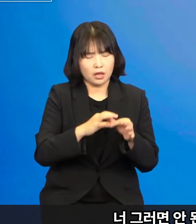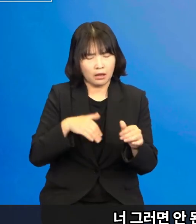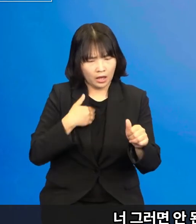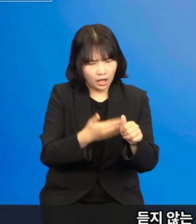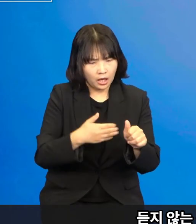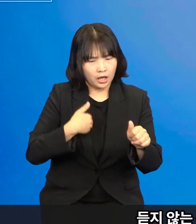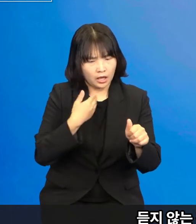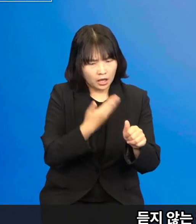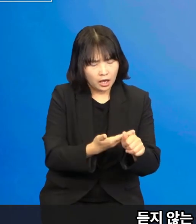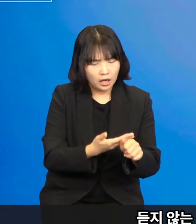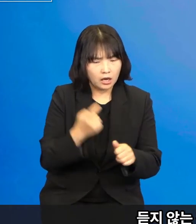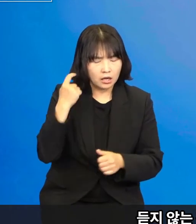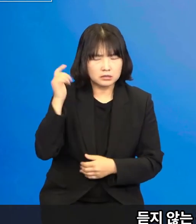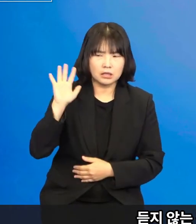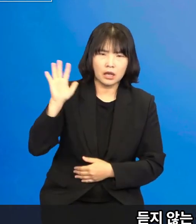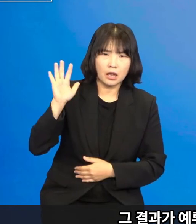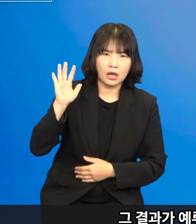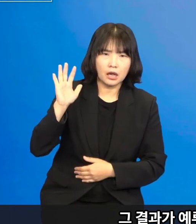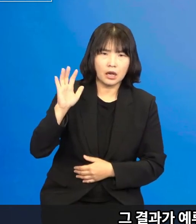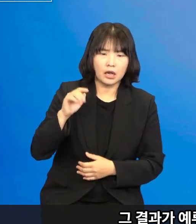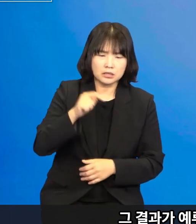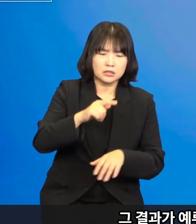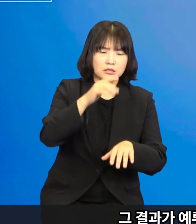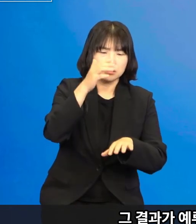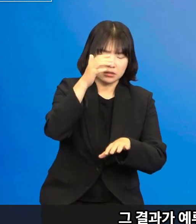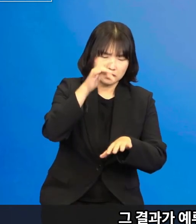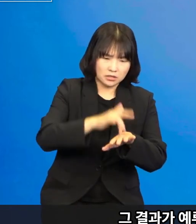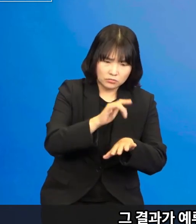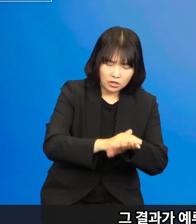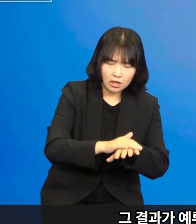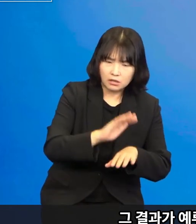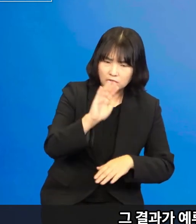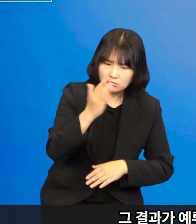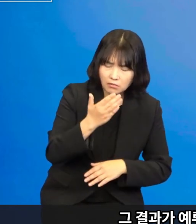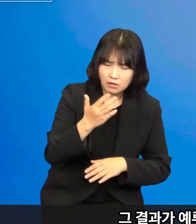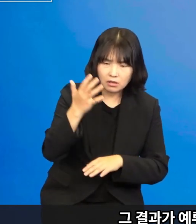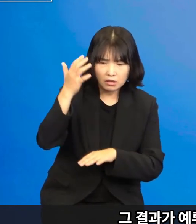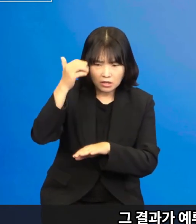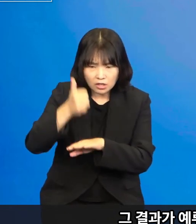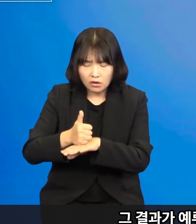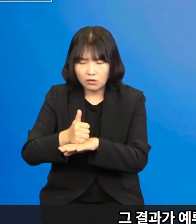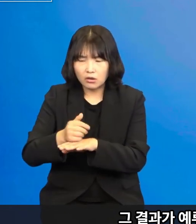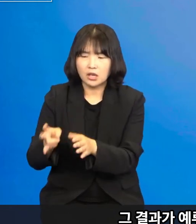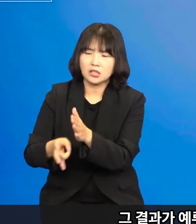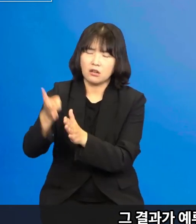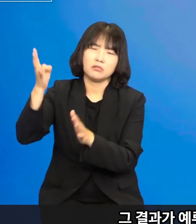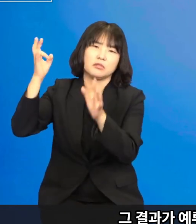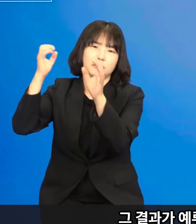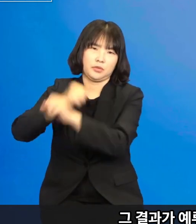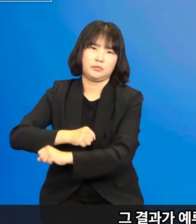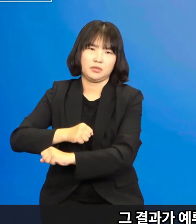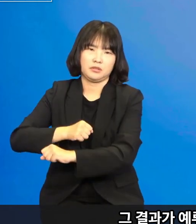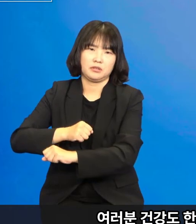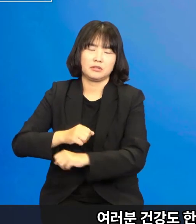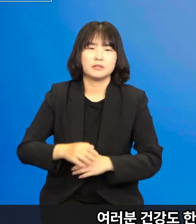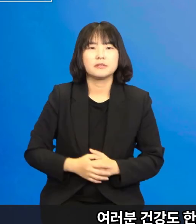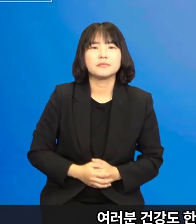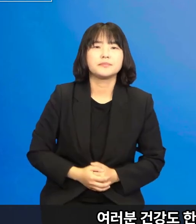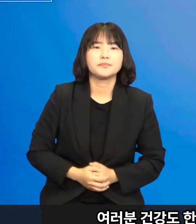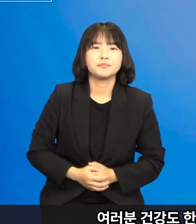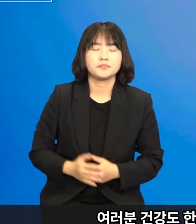했지만 듣지 않는 것이 습관이 되어서 그 결과가 예루살렘 멸망이었습니다.